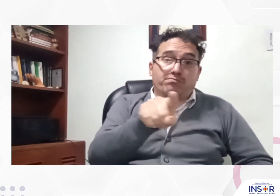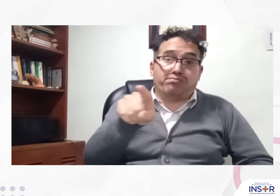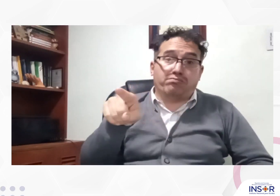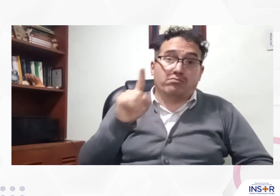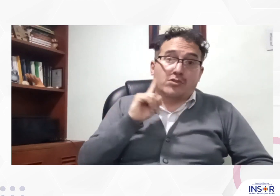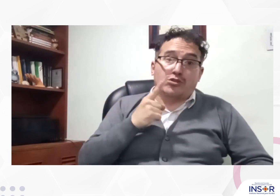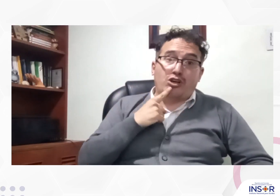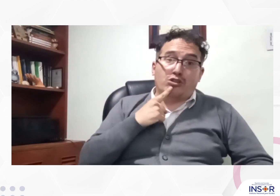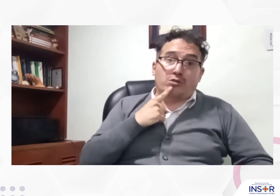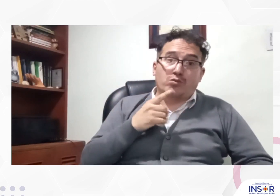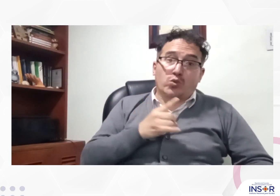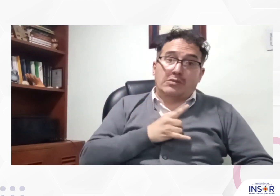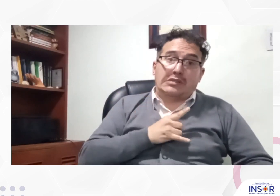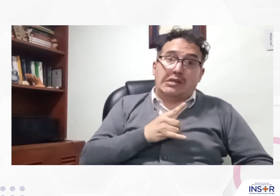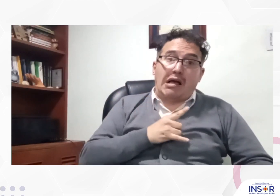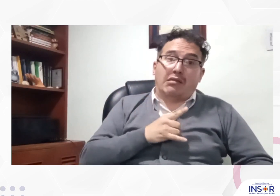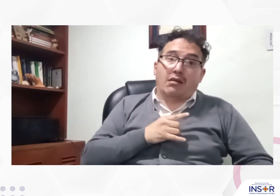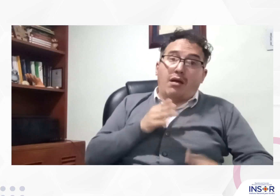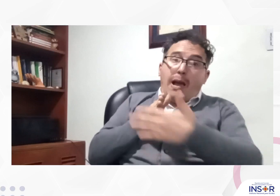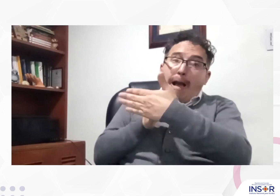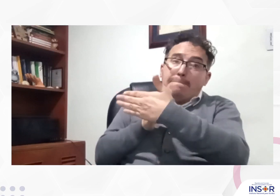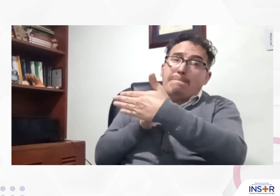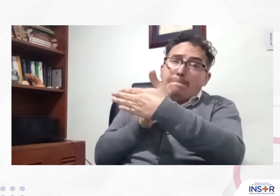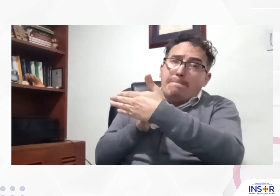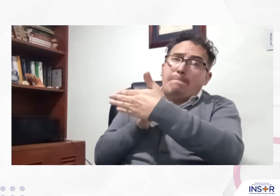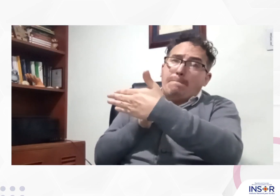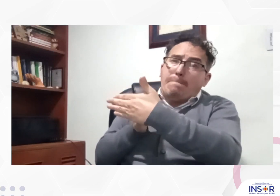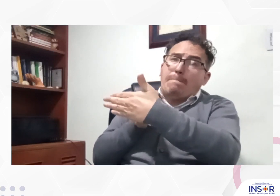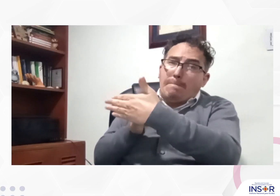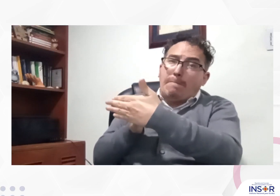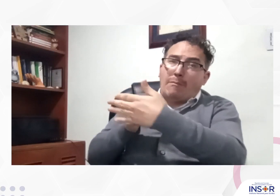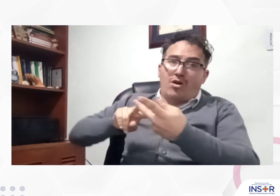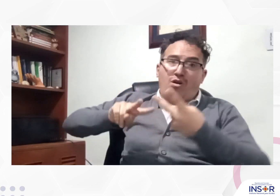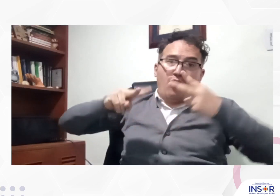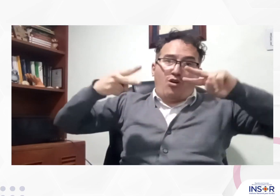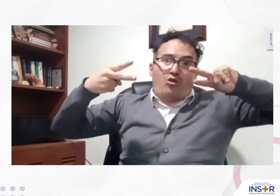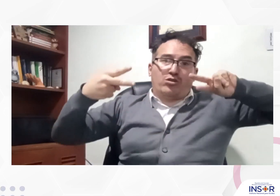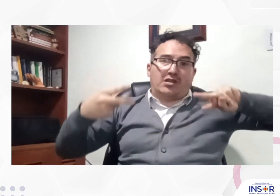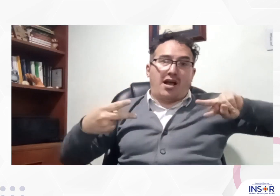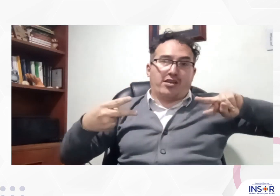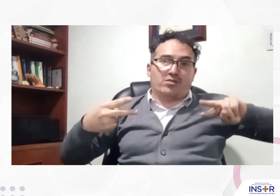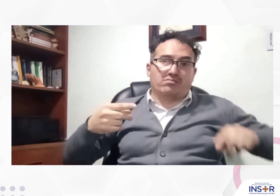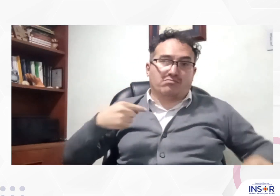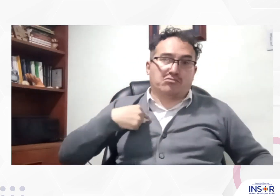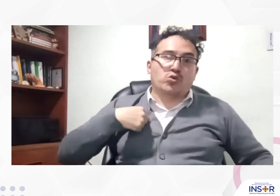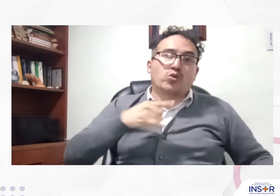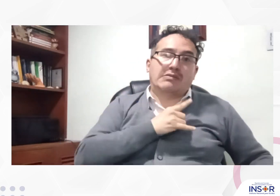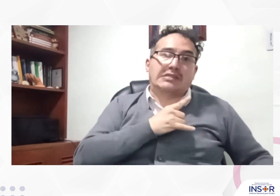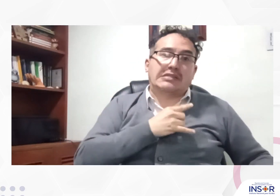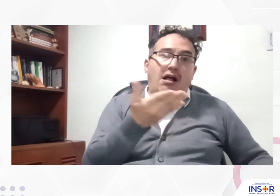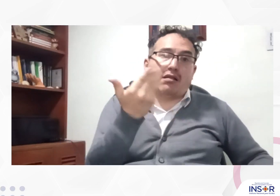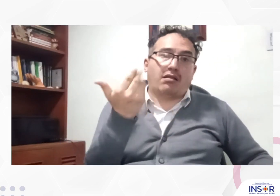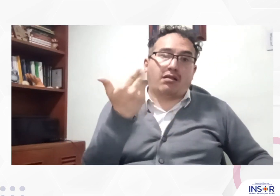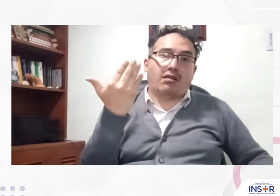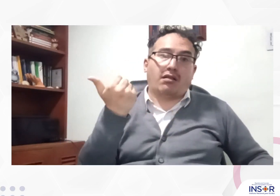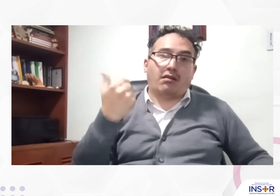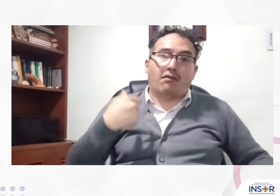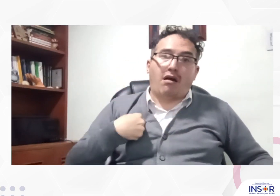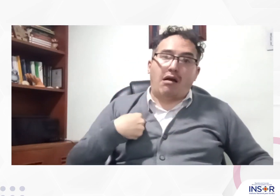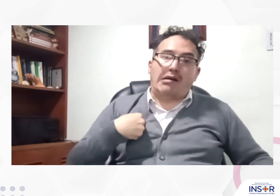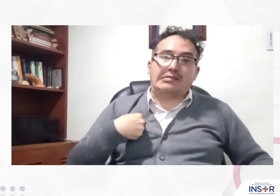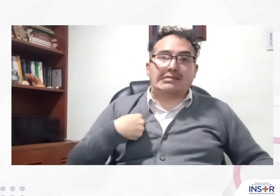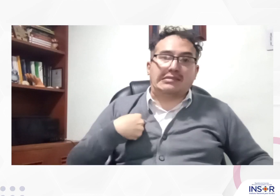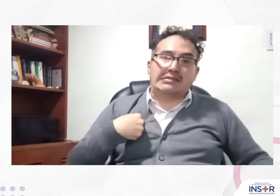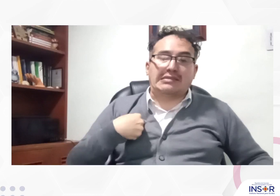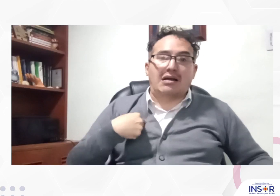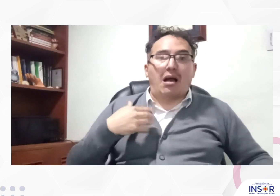también. Entonces, cuando ustedes como personas sordas en la universidad ven esas barreras, pues vemos esos casos que